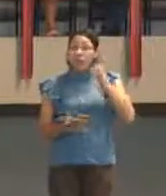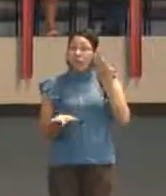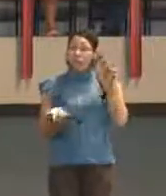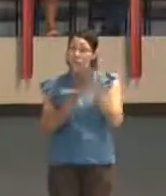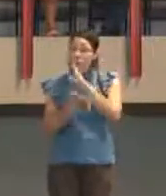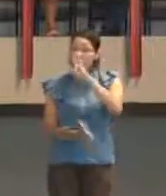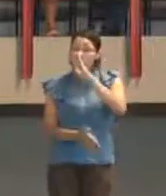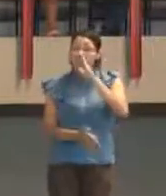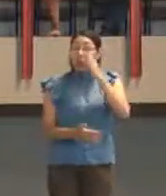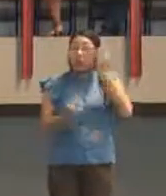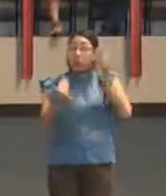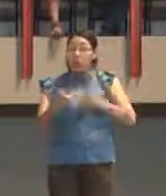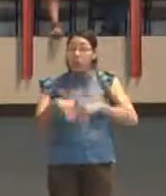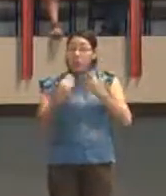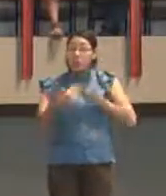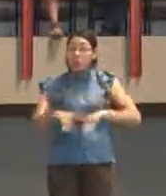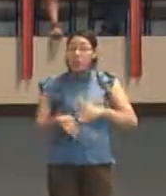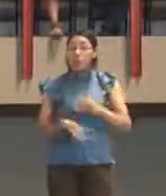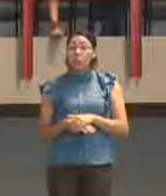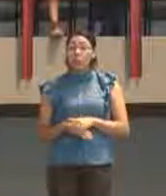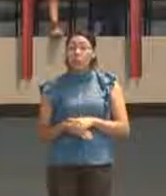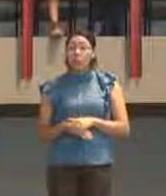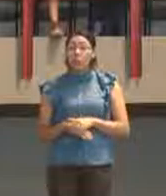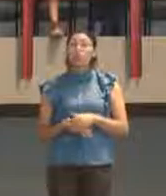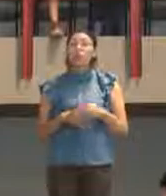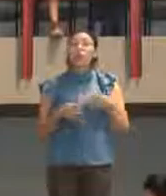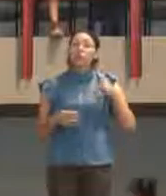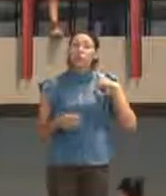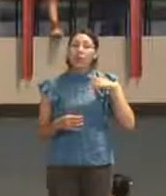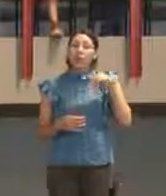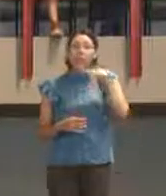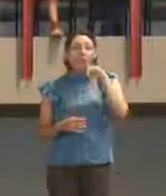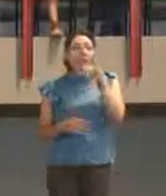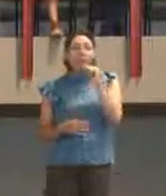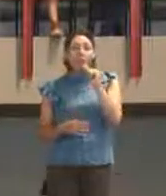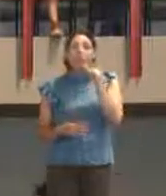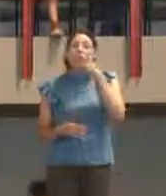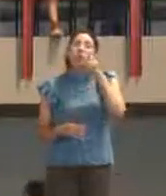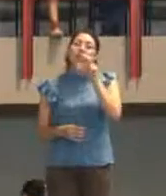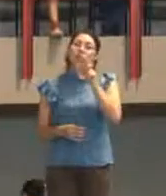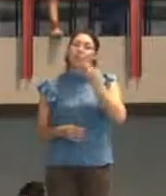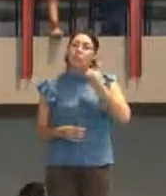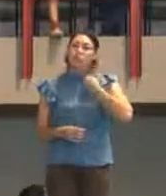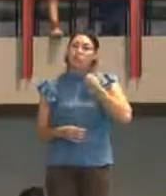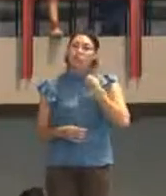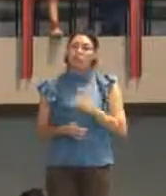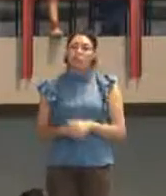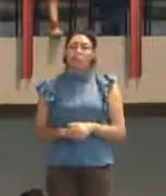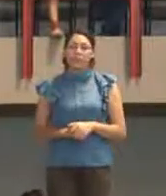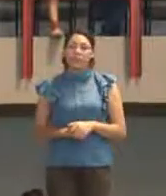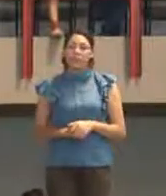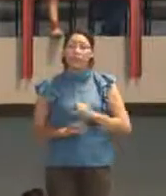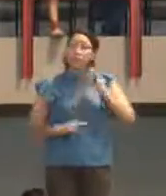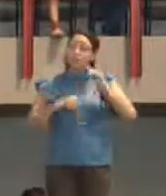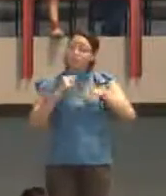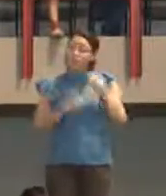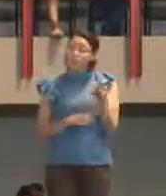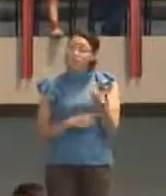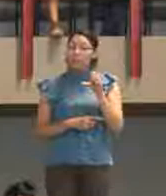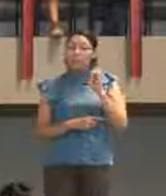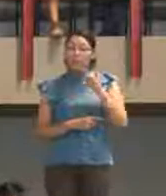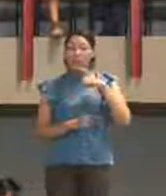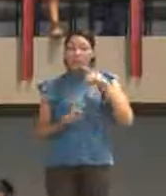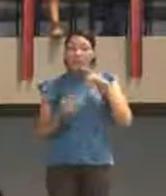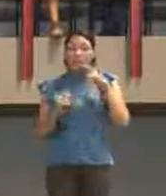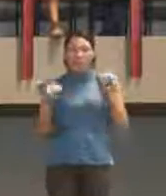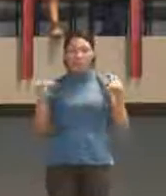seria o candidato de maior média, né? Só que os dois tiveram média 15. E aí, logo depois, ele disse que se houvesse